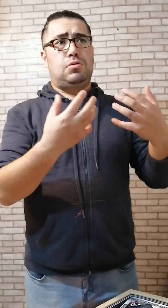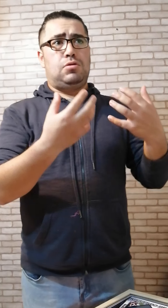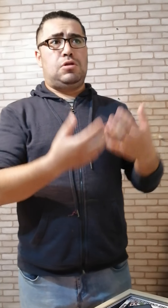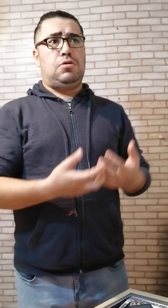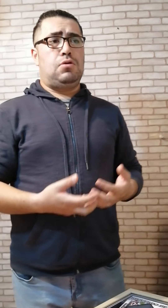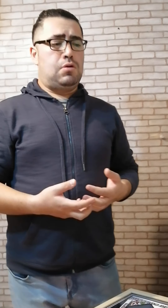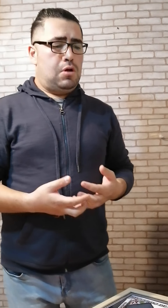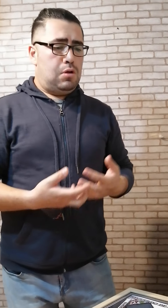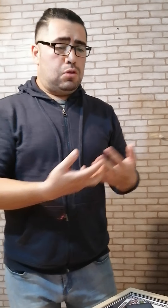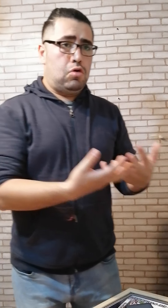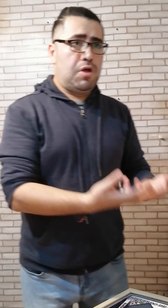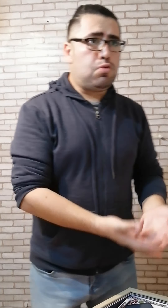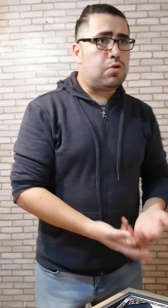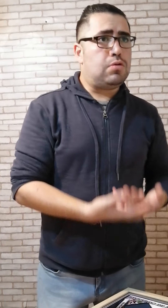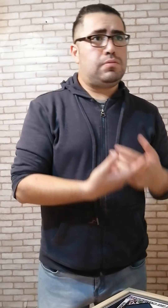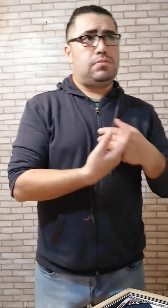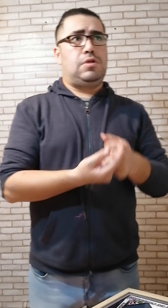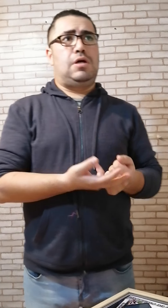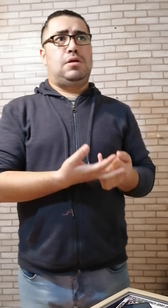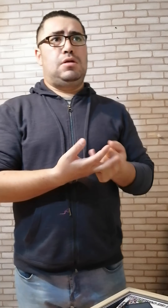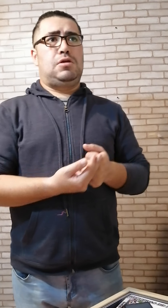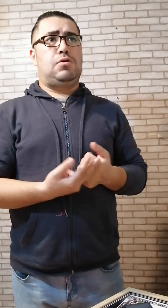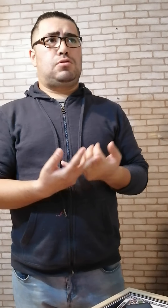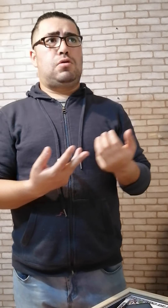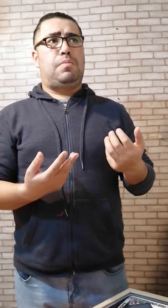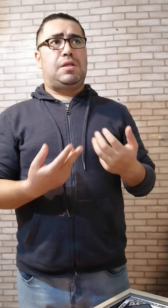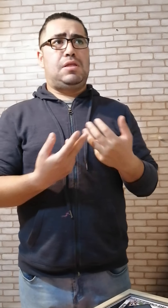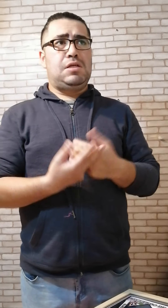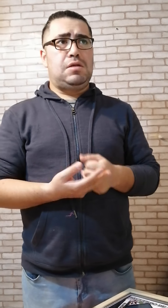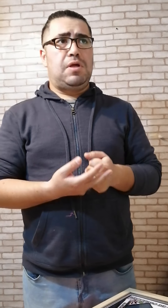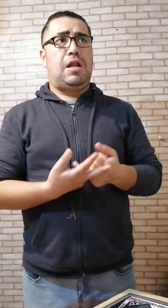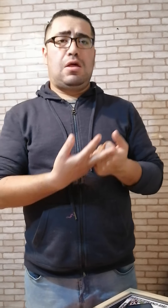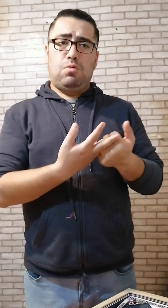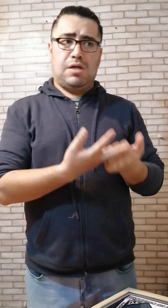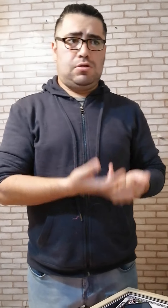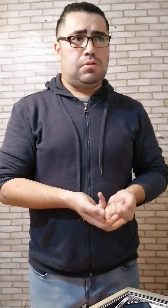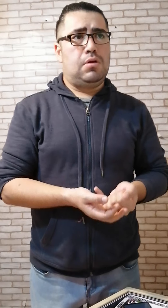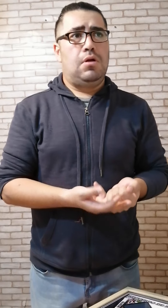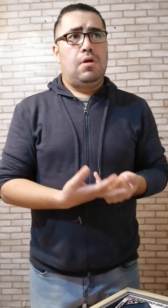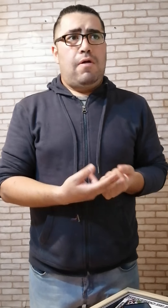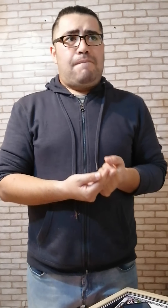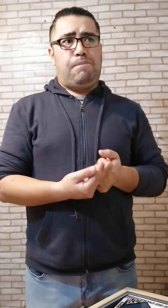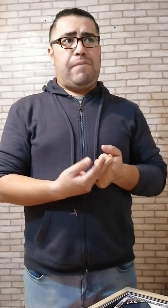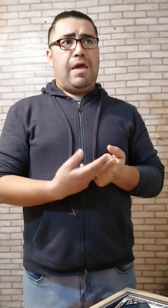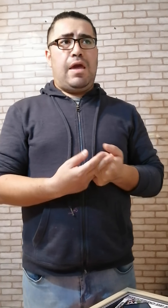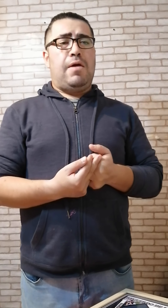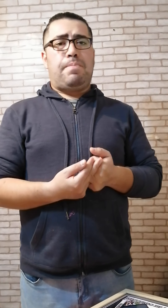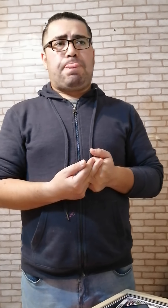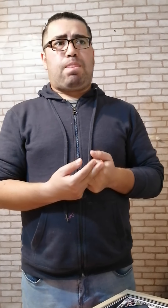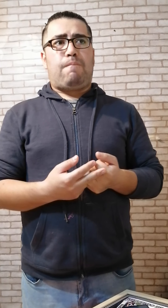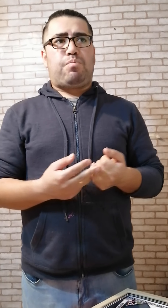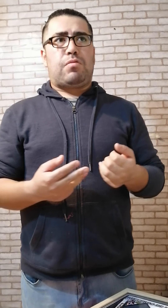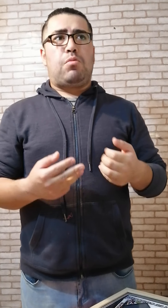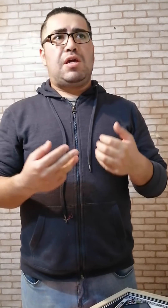si yo no me educó ya si yo no soy partícipe de la educación voy a